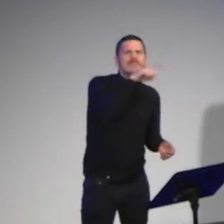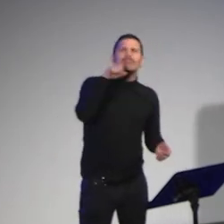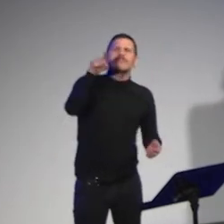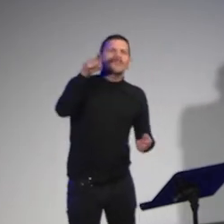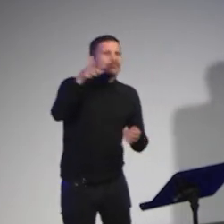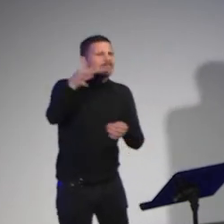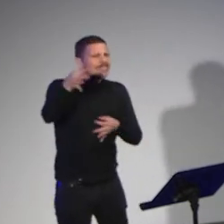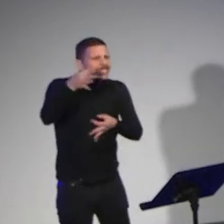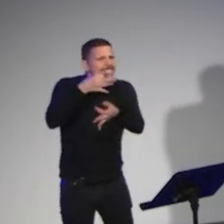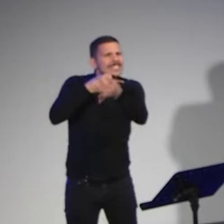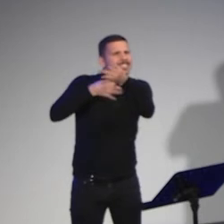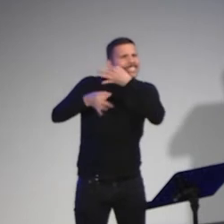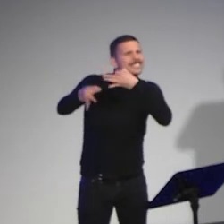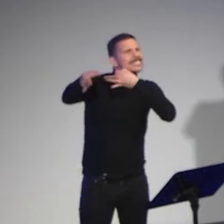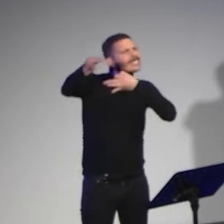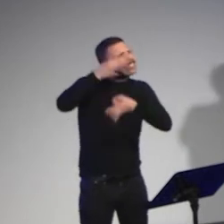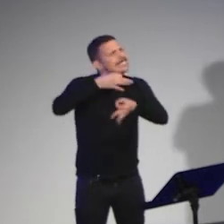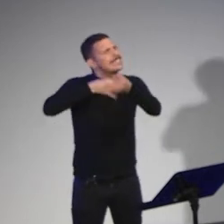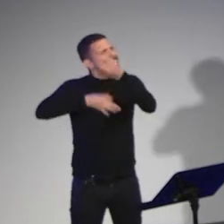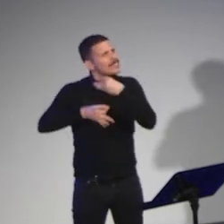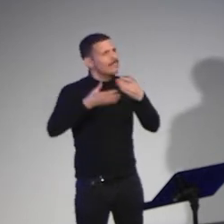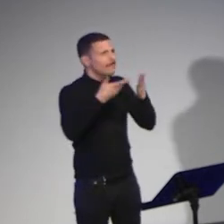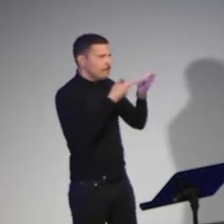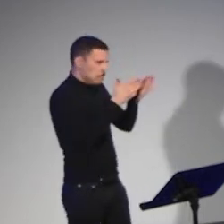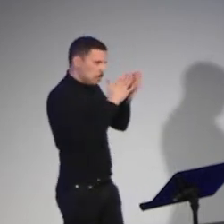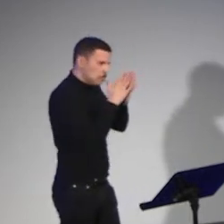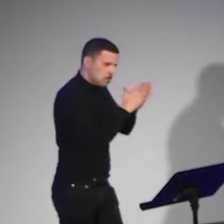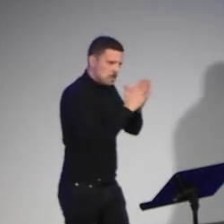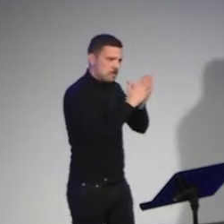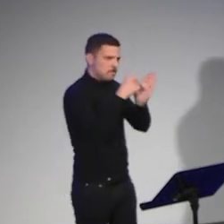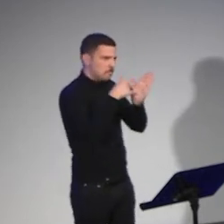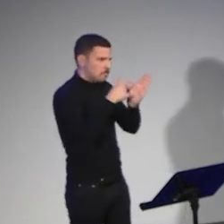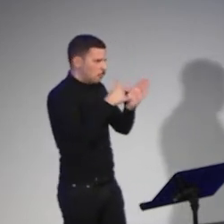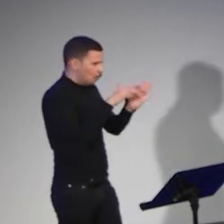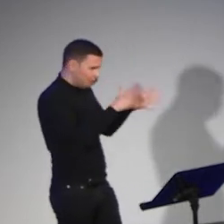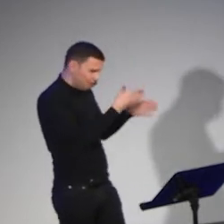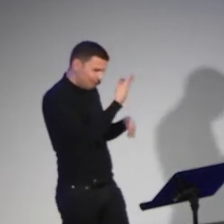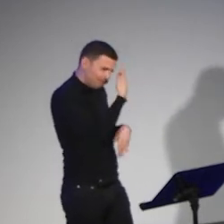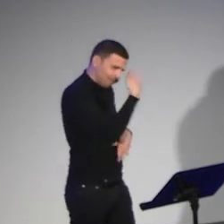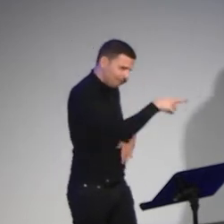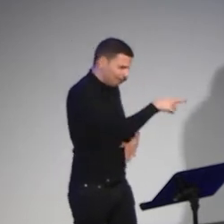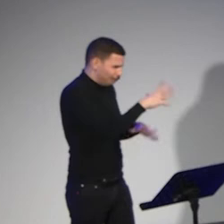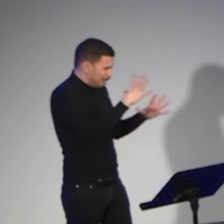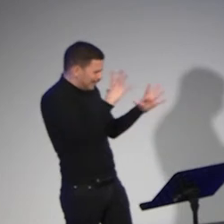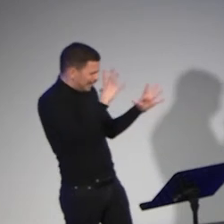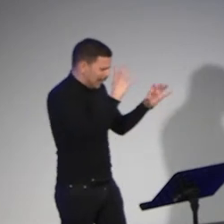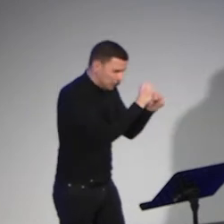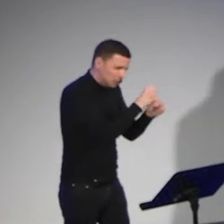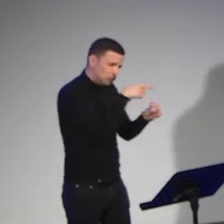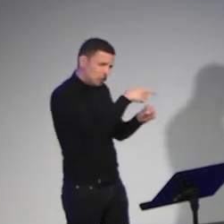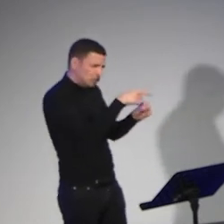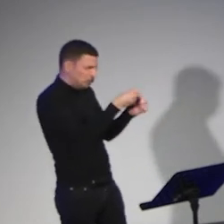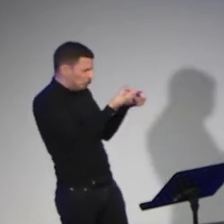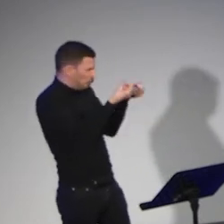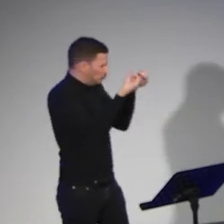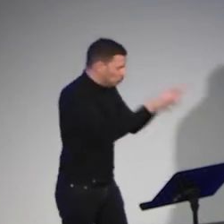se rejoignent et que tout son corps prie, qu'il prie même sans lui, au moins une fois, une